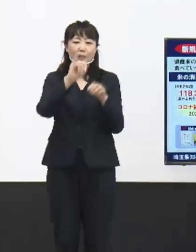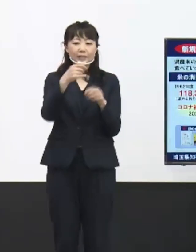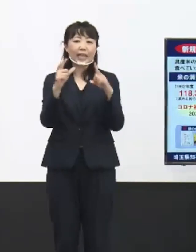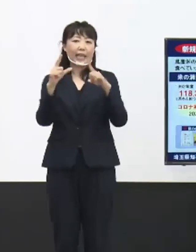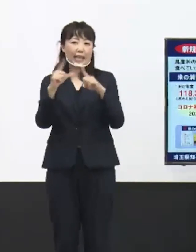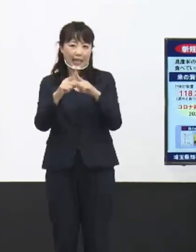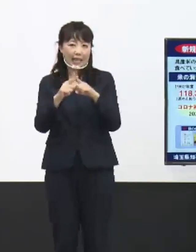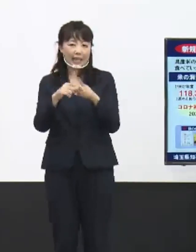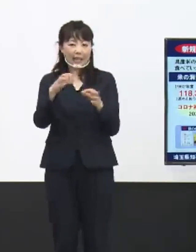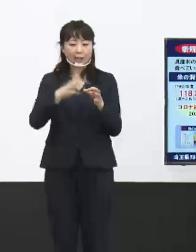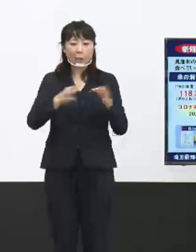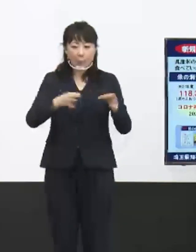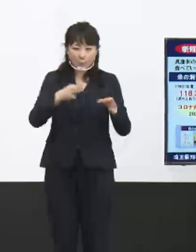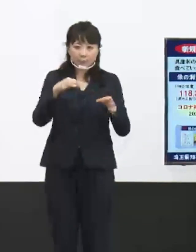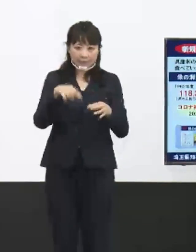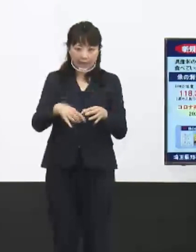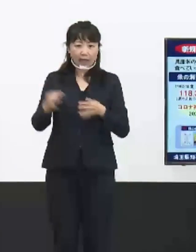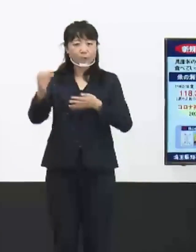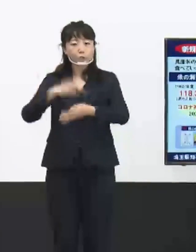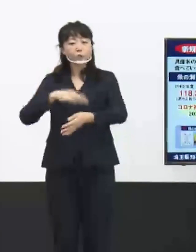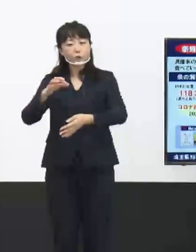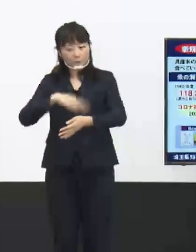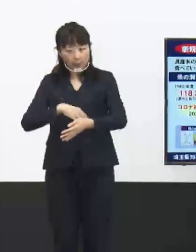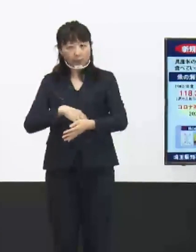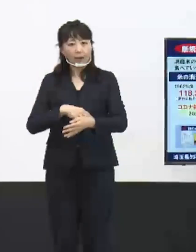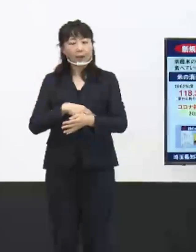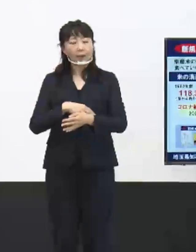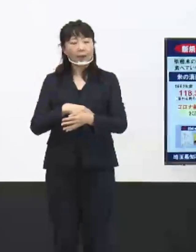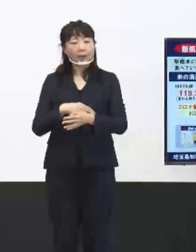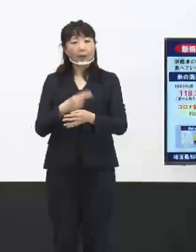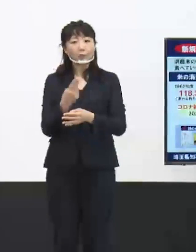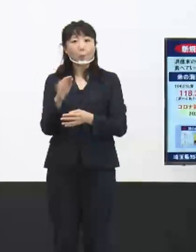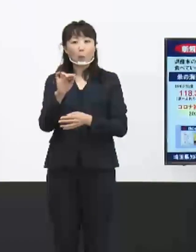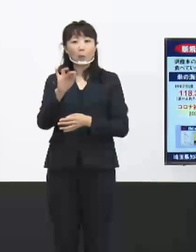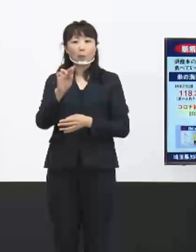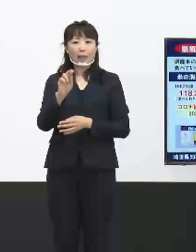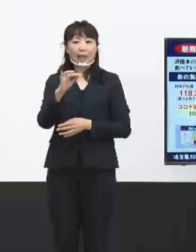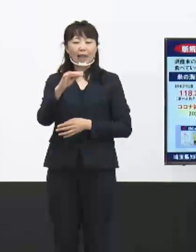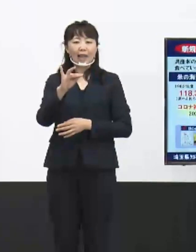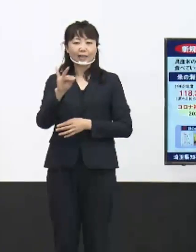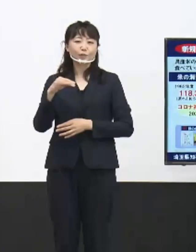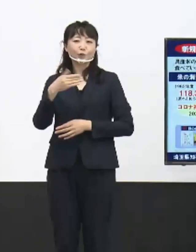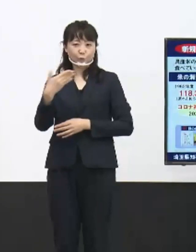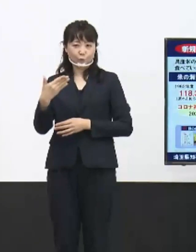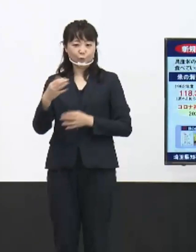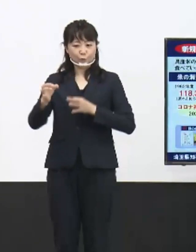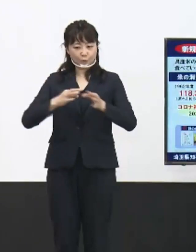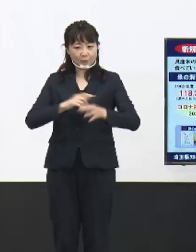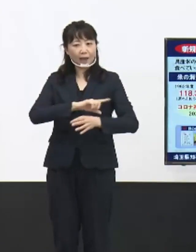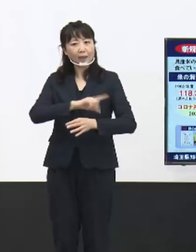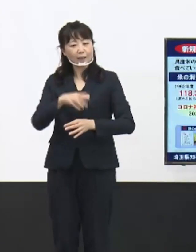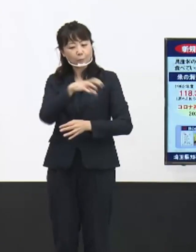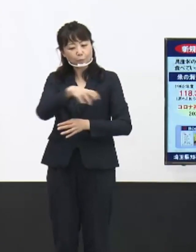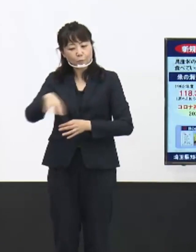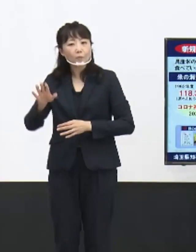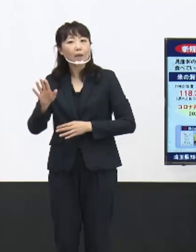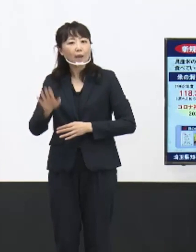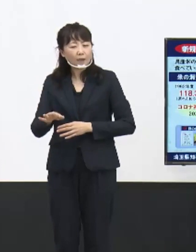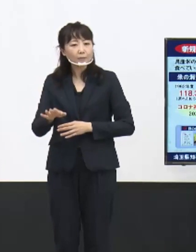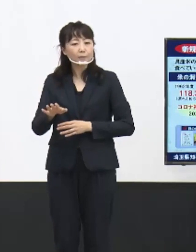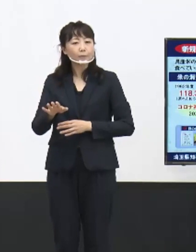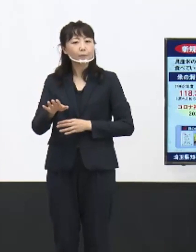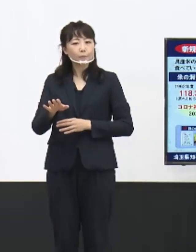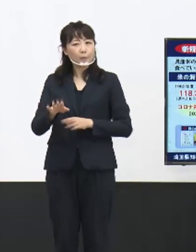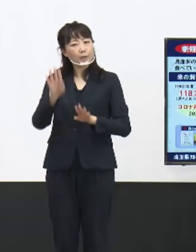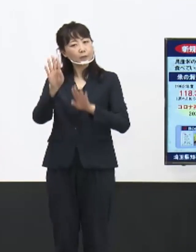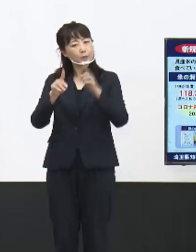びスーパーマーケット、ドラッグストアなどの量販店で、お買い求めいただきます。入荷状況によっては在庫がない場